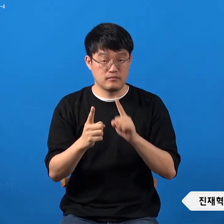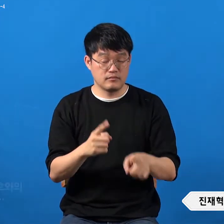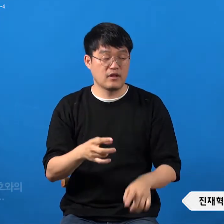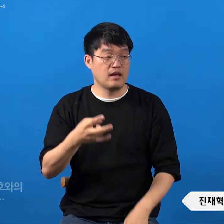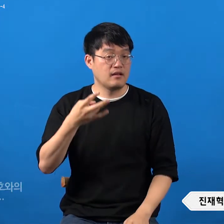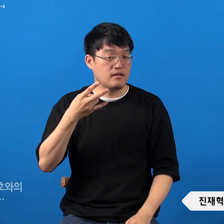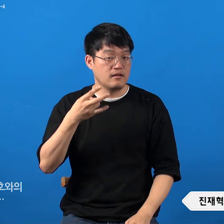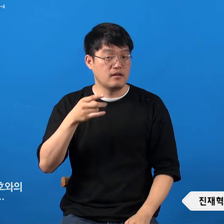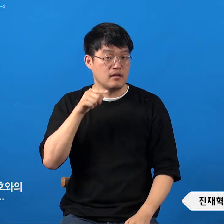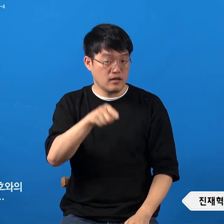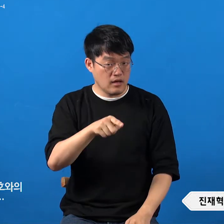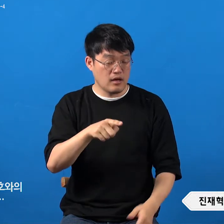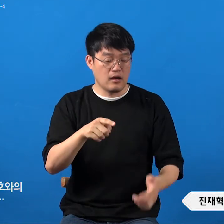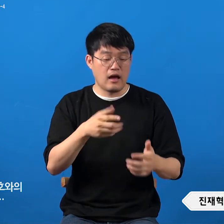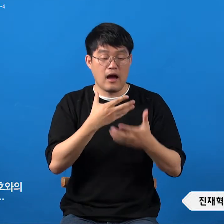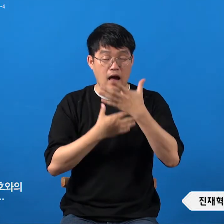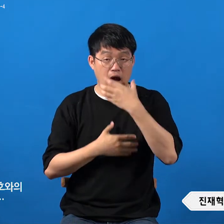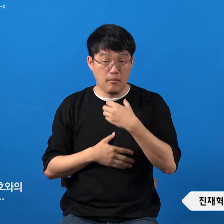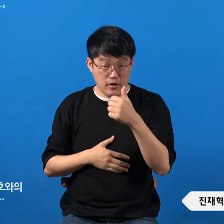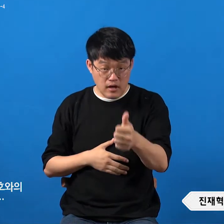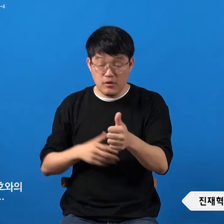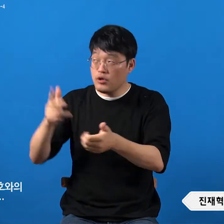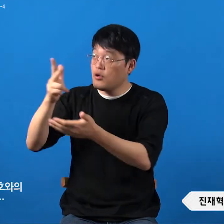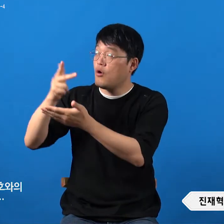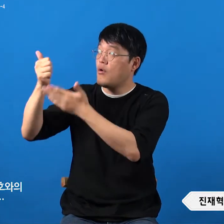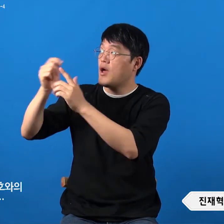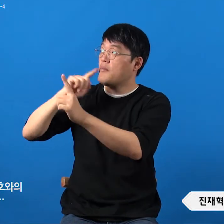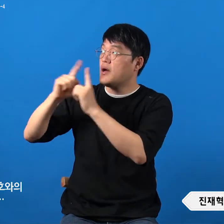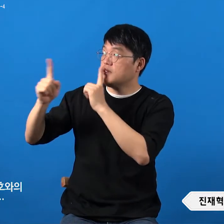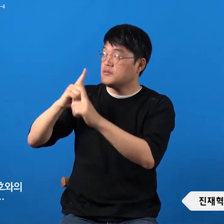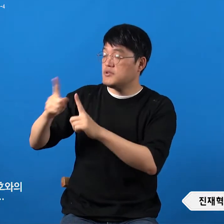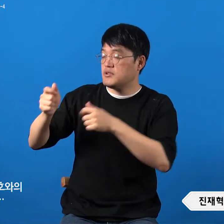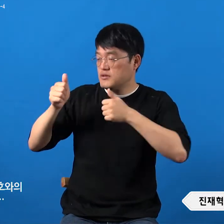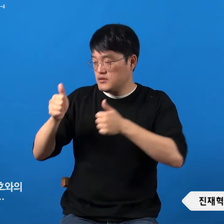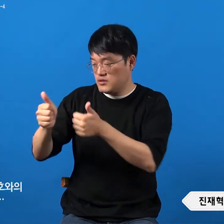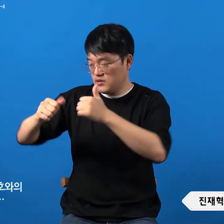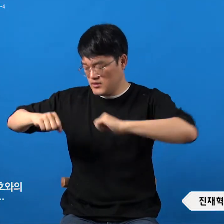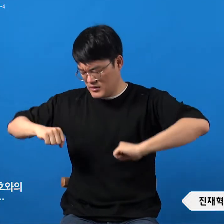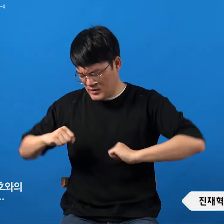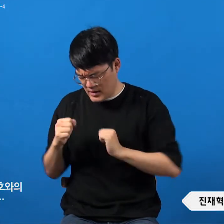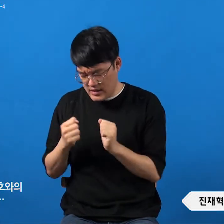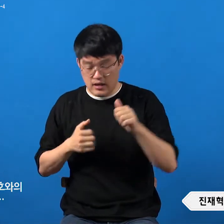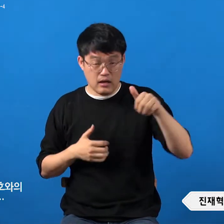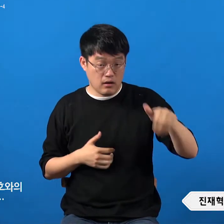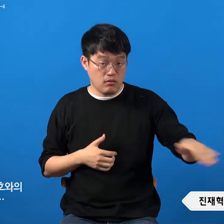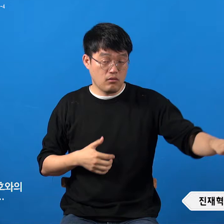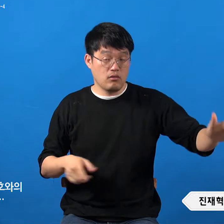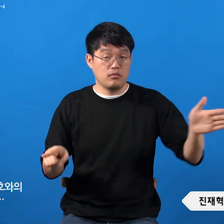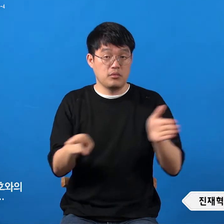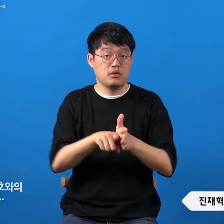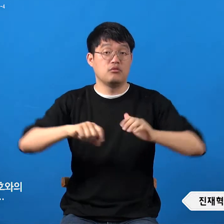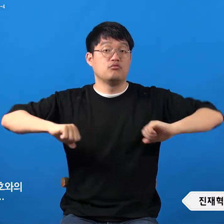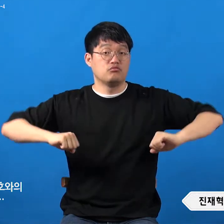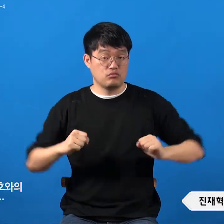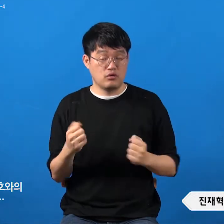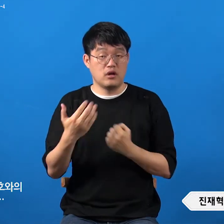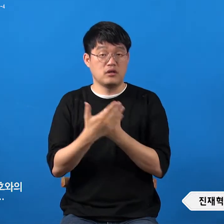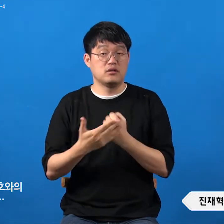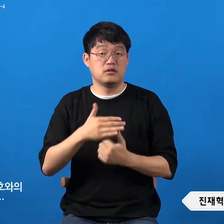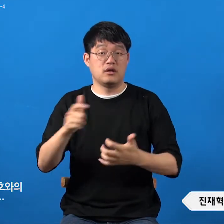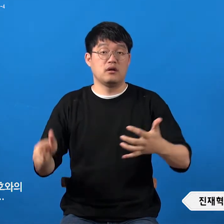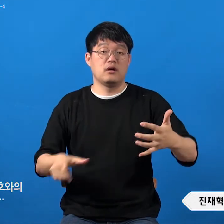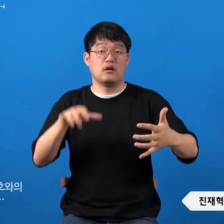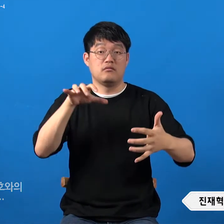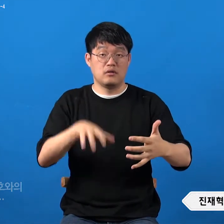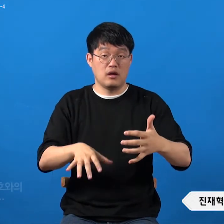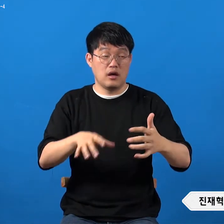이렇게 말씀합니다. 이에 아브라함이 여호와의 말씀을 따라갔고 믿음으로 순종하며 은혜